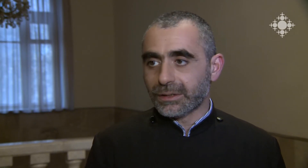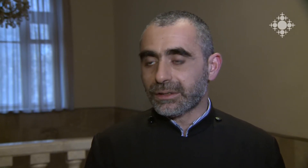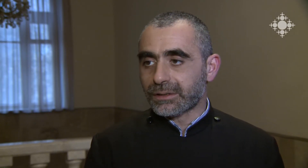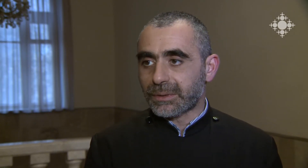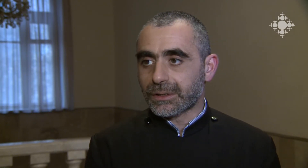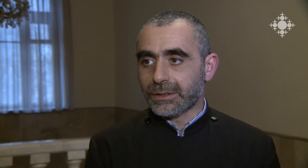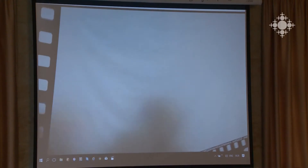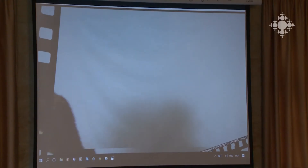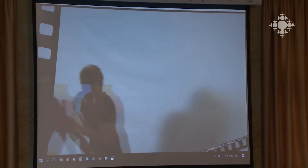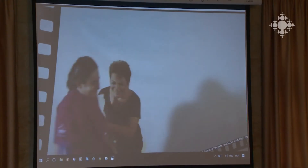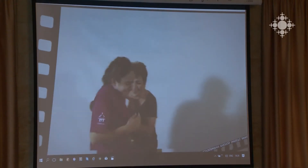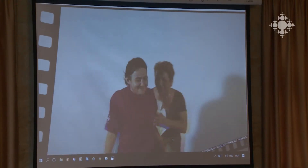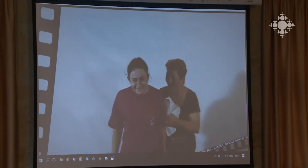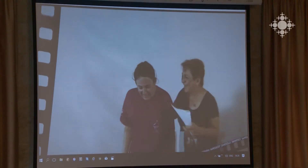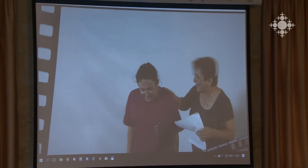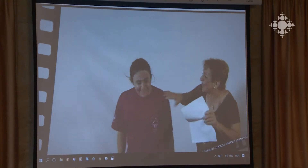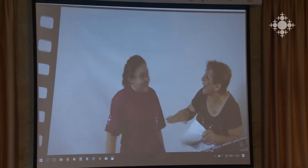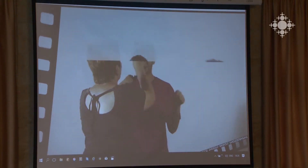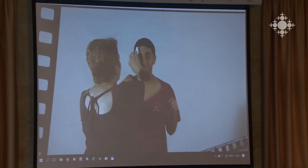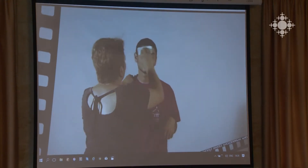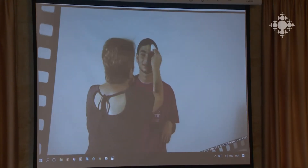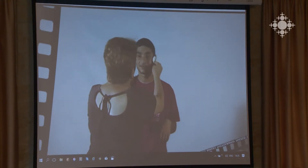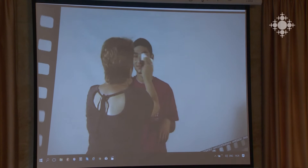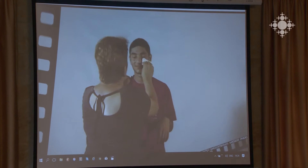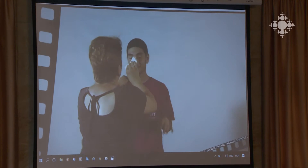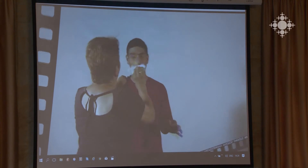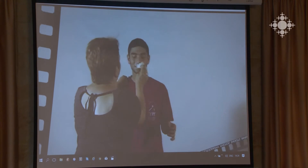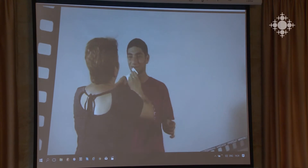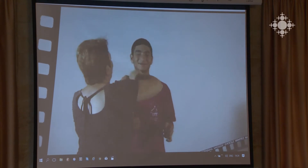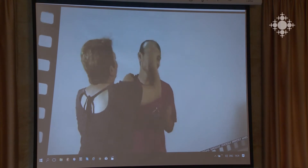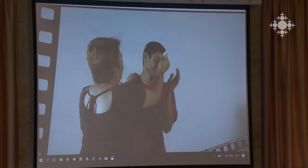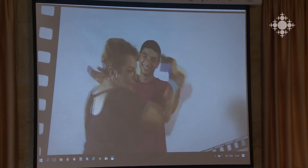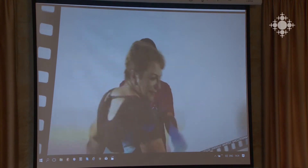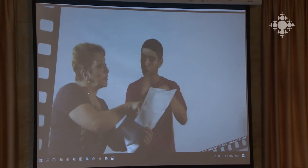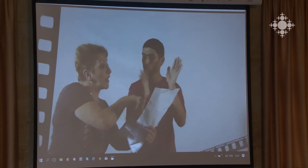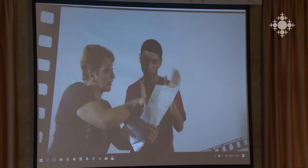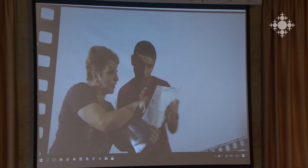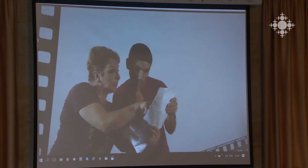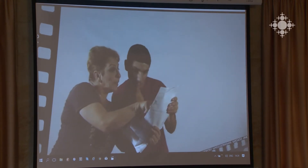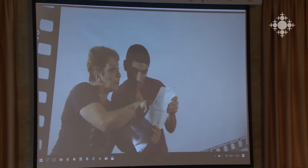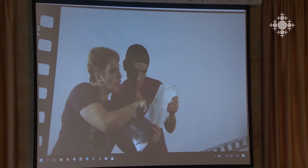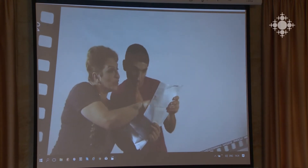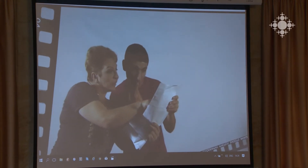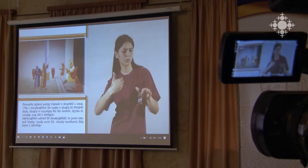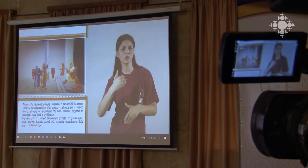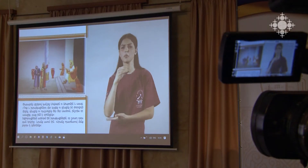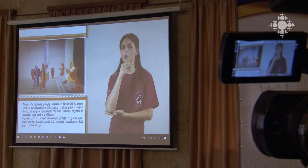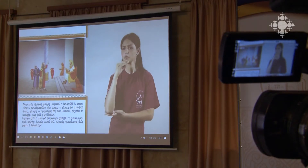իրենց նպատակին։ 15 մարդ է աշխատել ծրագրում Սուրդո թարգմանչի օգնությամբ։ Սկսել են նկարահանել տեսանյութեր,